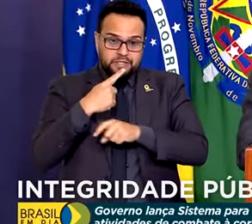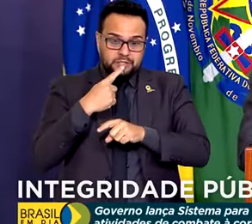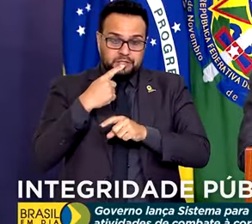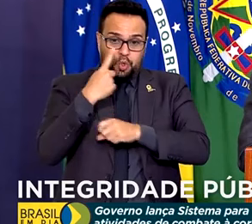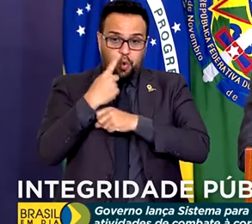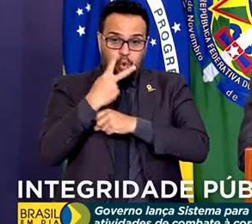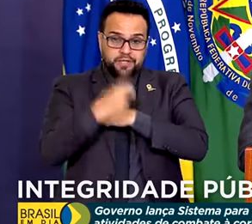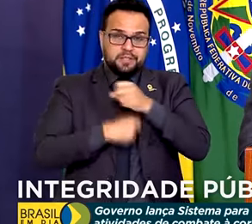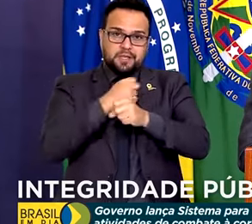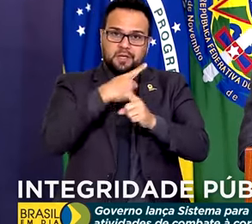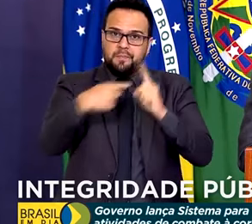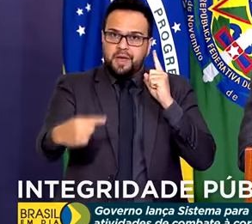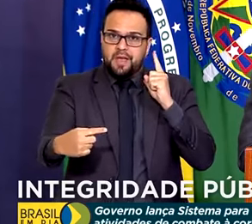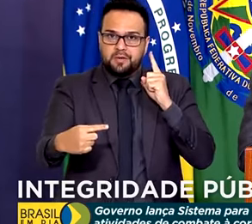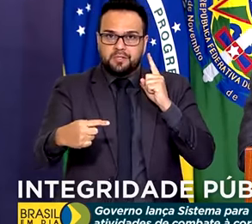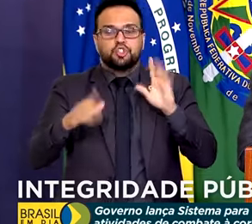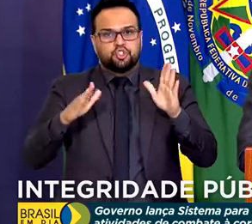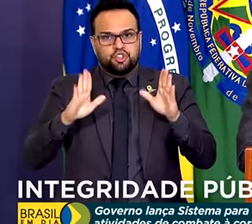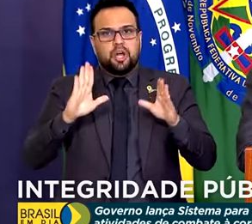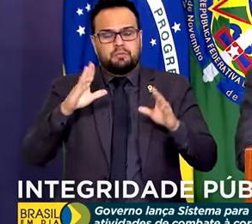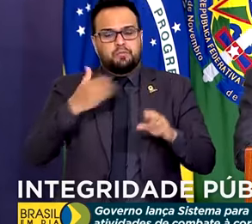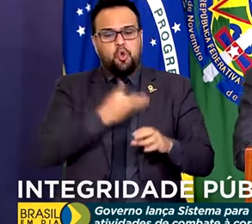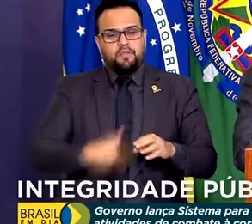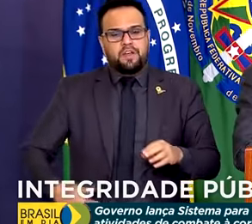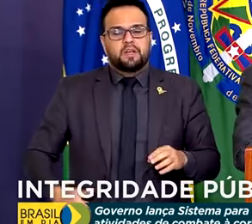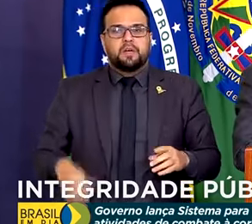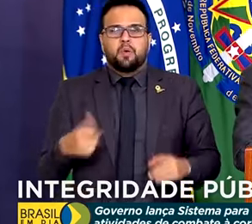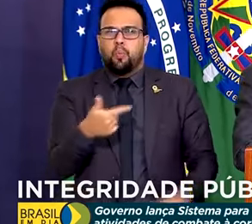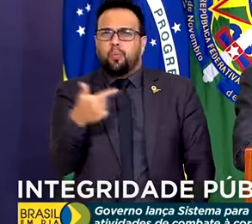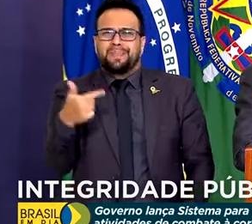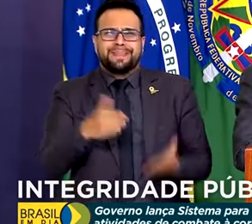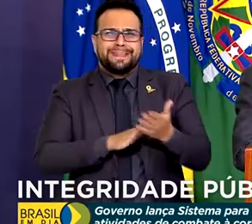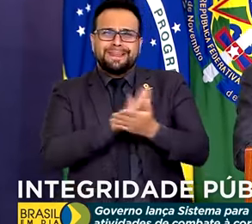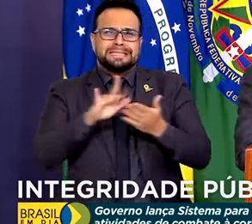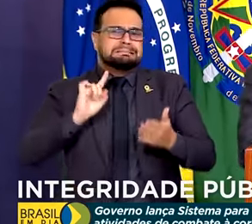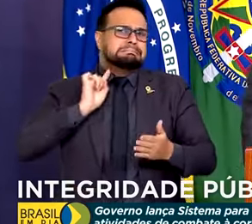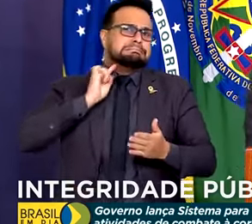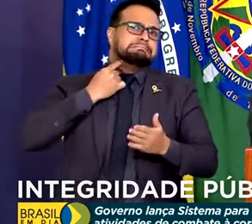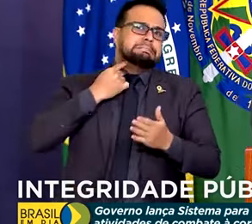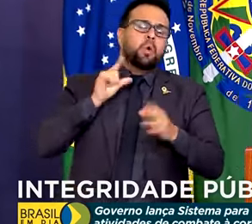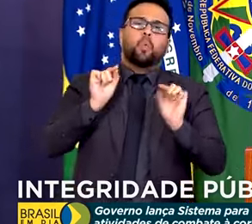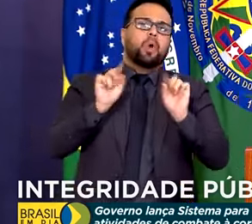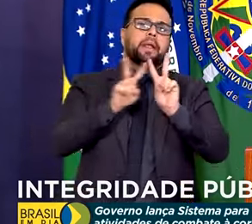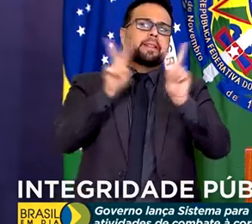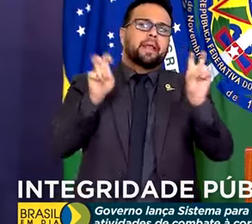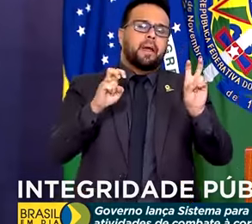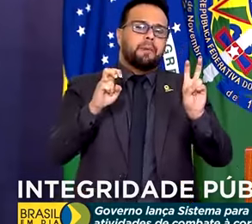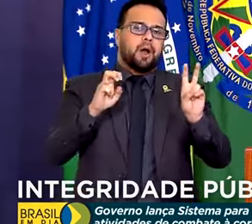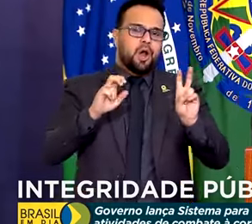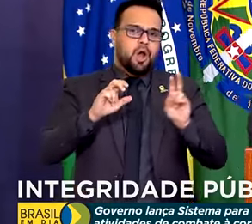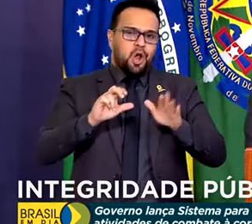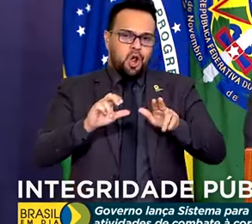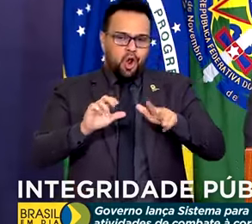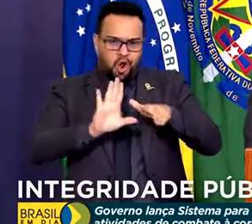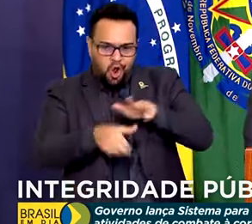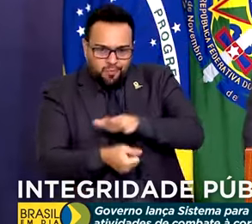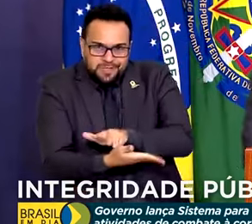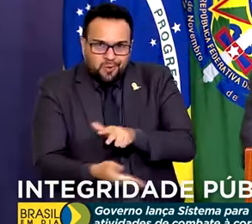início do nosso governo e tem uma máquina sequer sobre corrupção